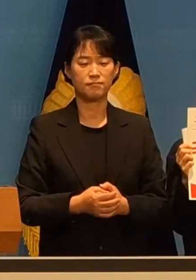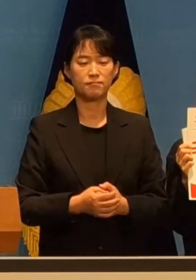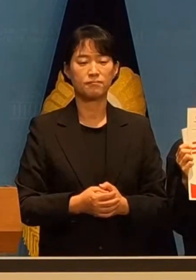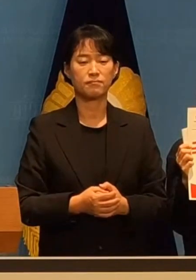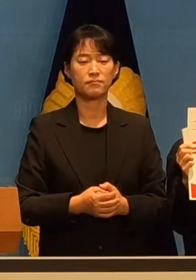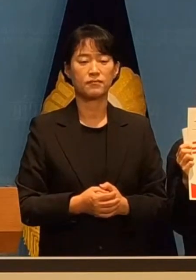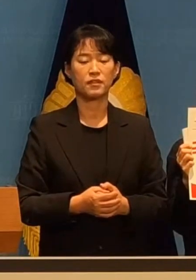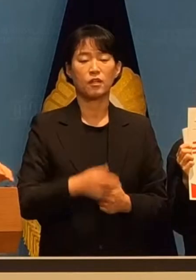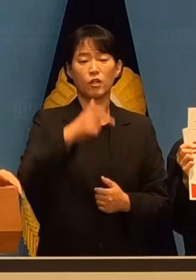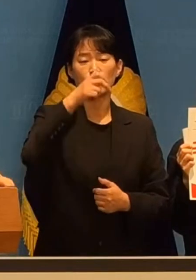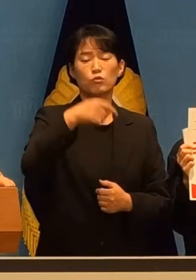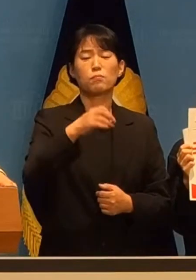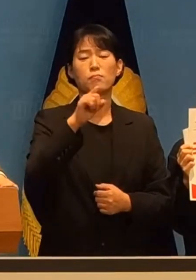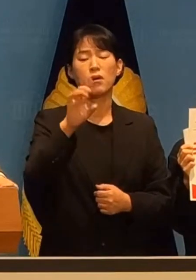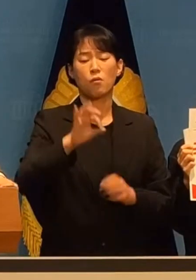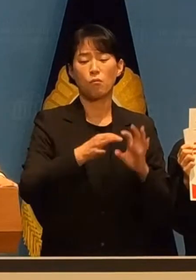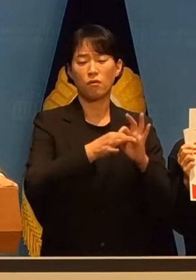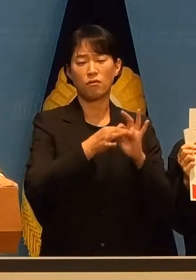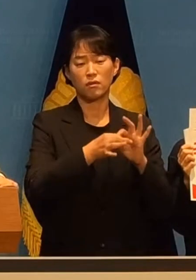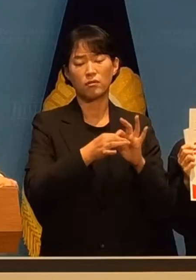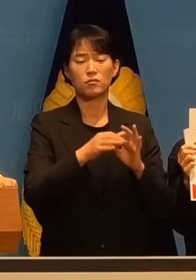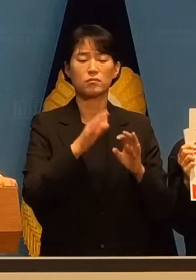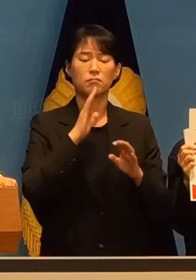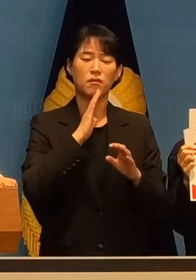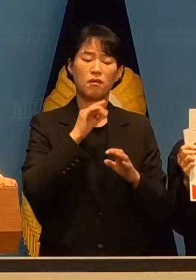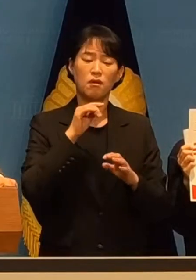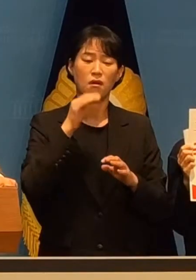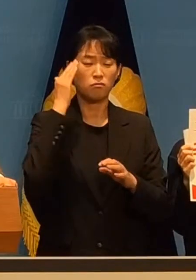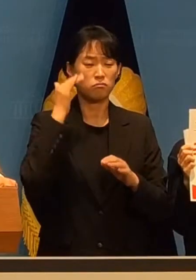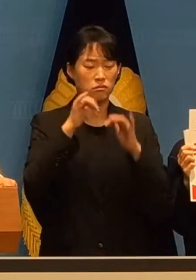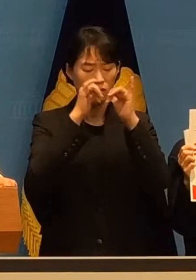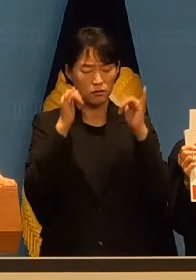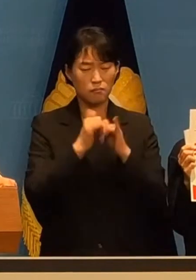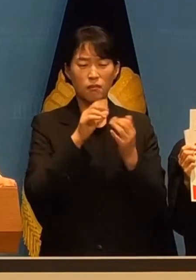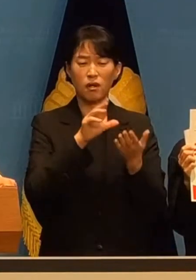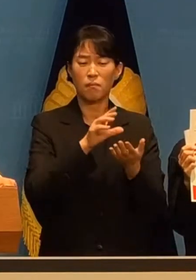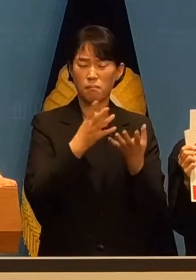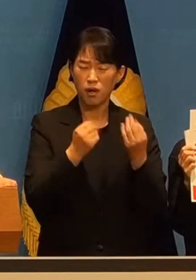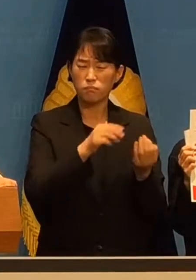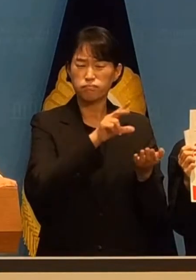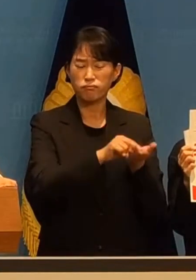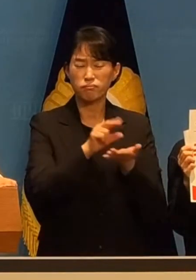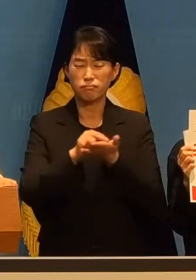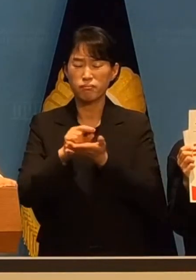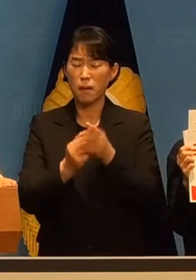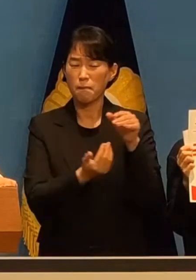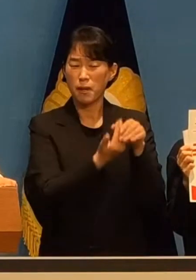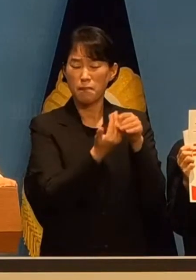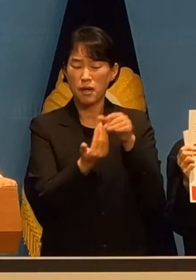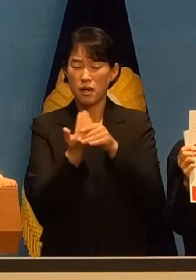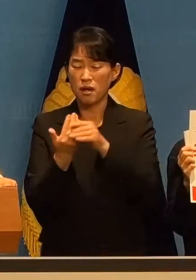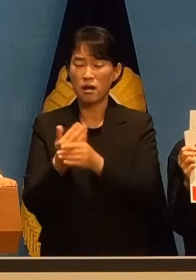쿠팡 관련해서 정말 우리 사회에서 많은 이슈들이 있습니다. 택배, 배달,